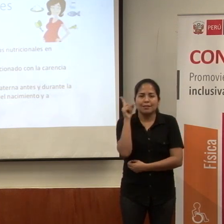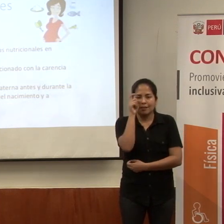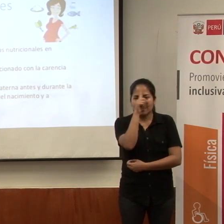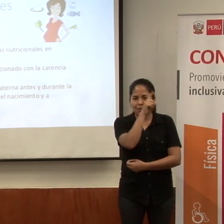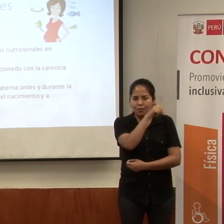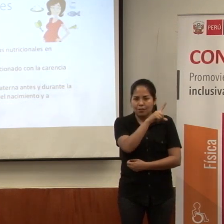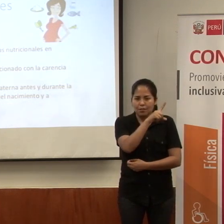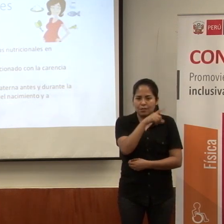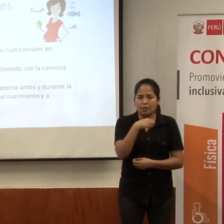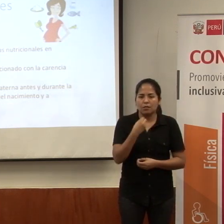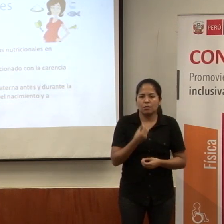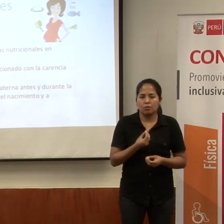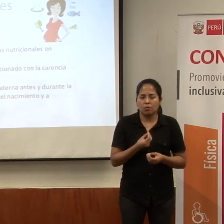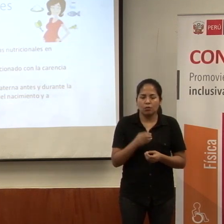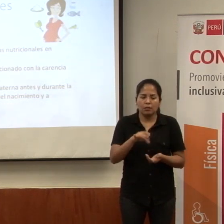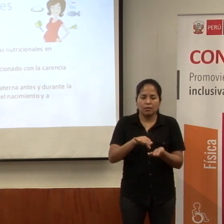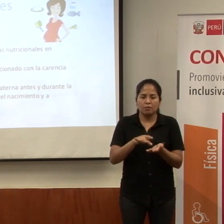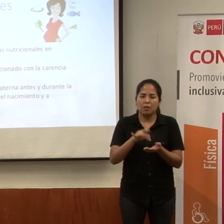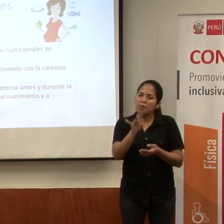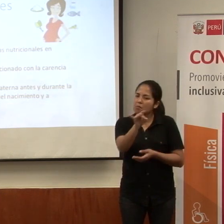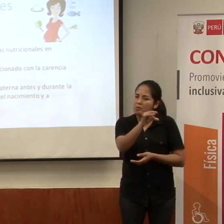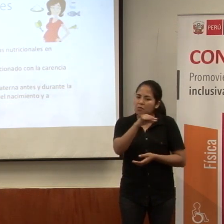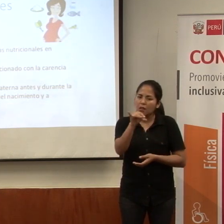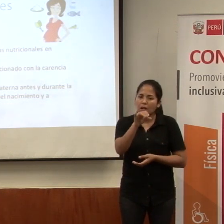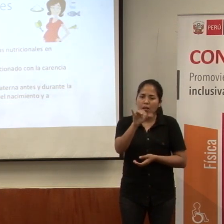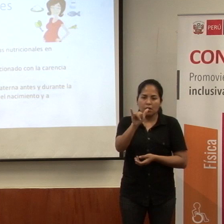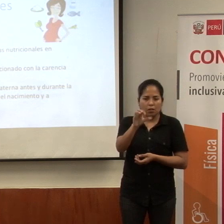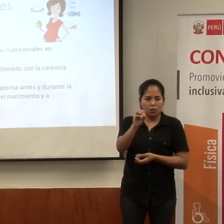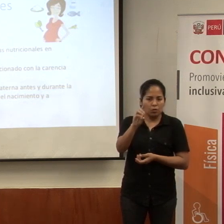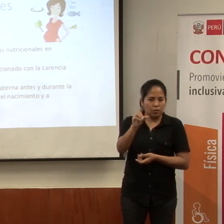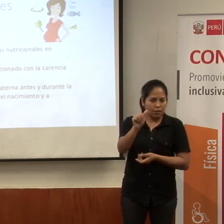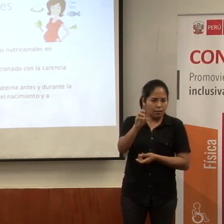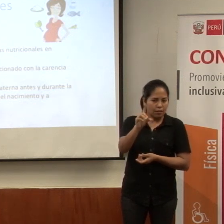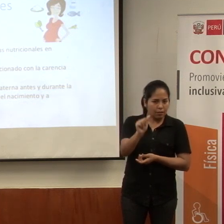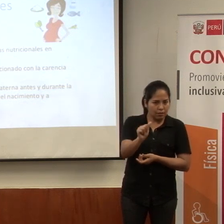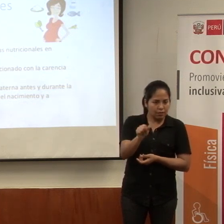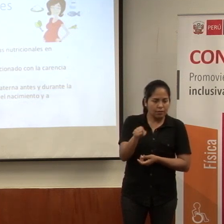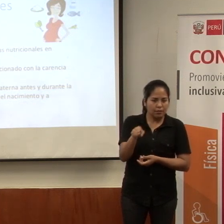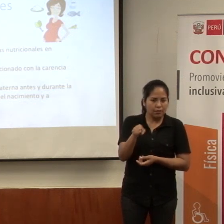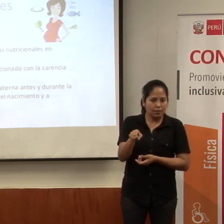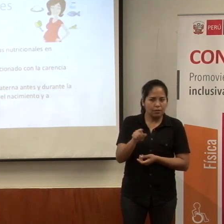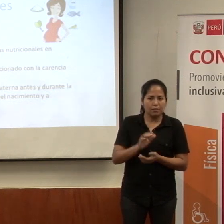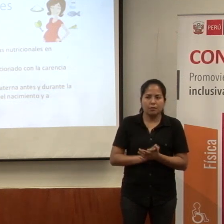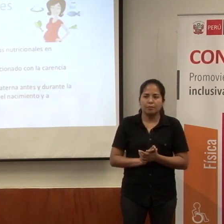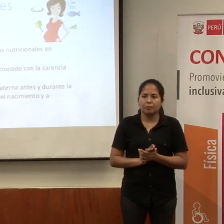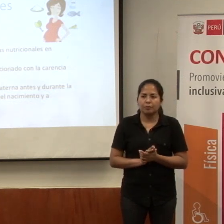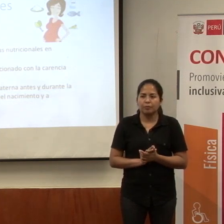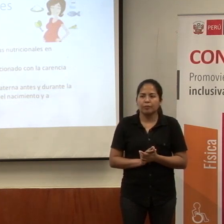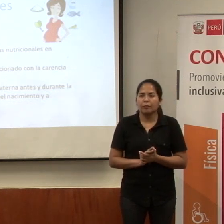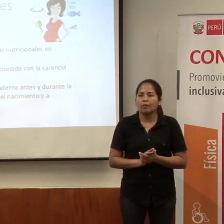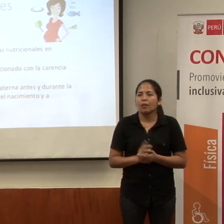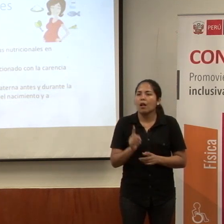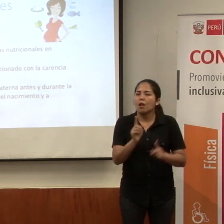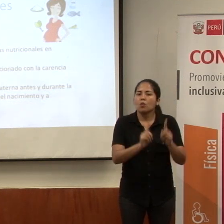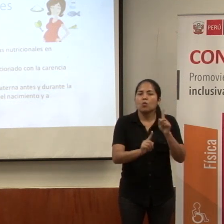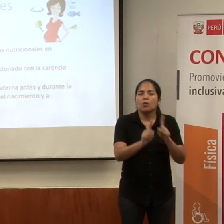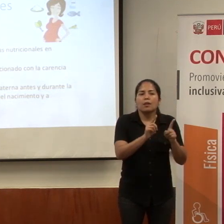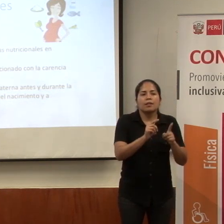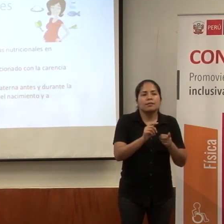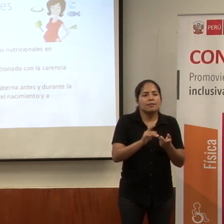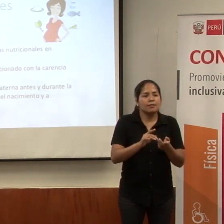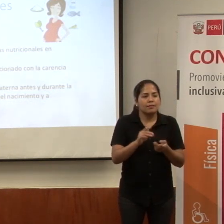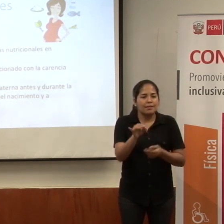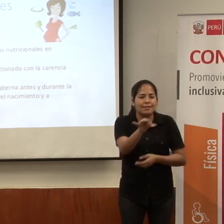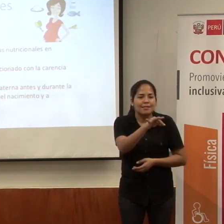por intermedio de la sal yodada, ¿ok? Entonces ahora estamos con ciertas modas, por ejemplo, de ciertas sales